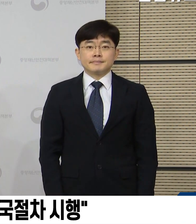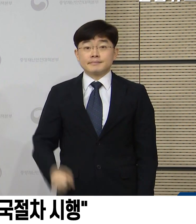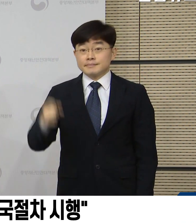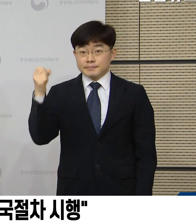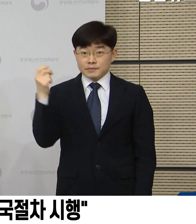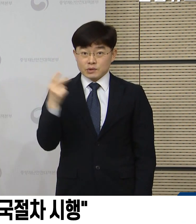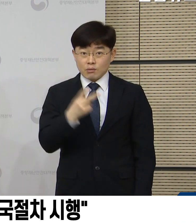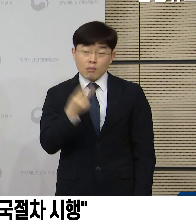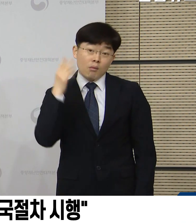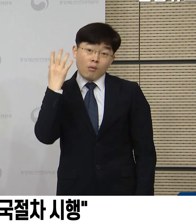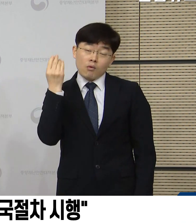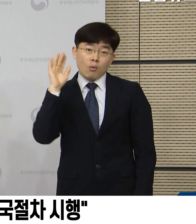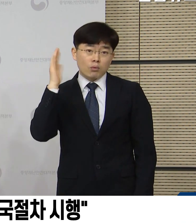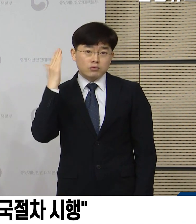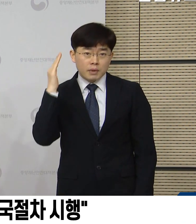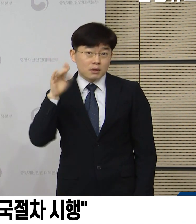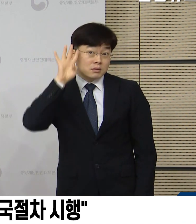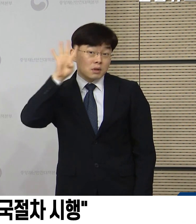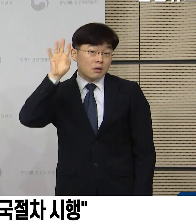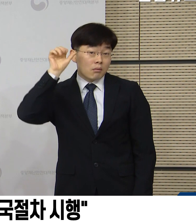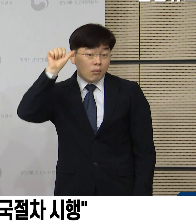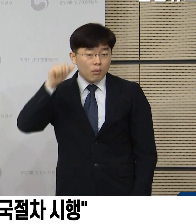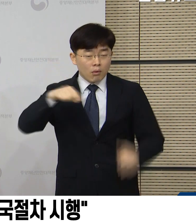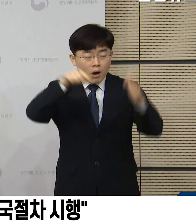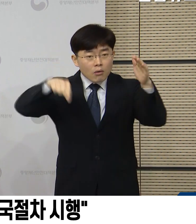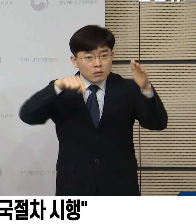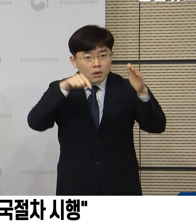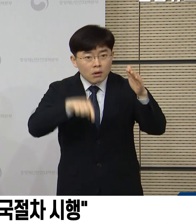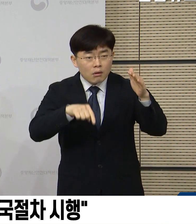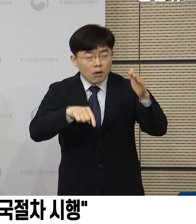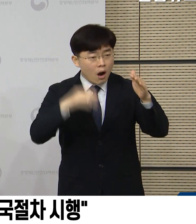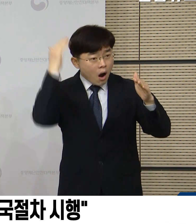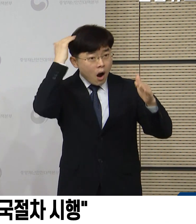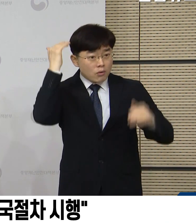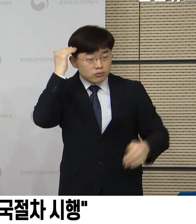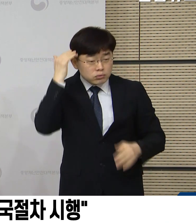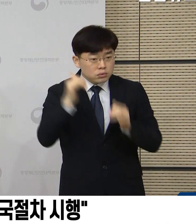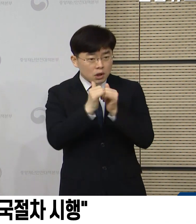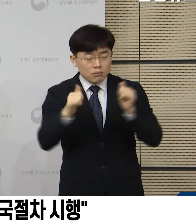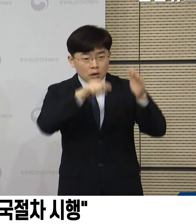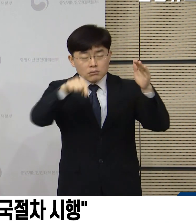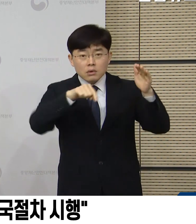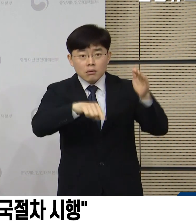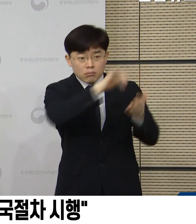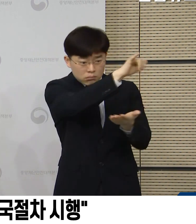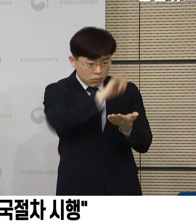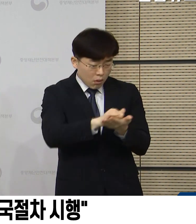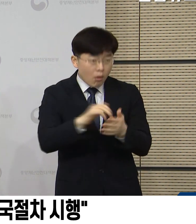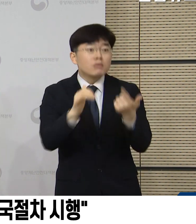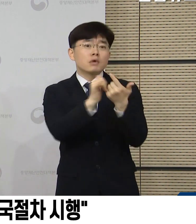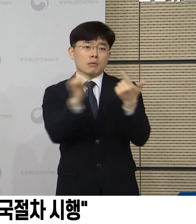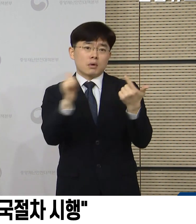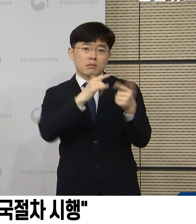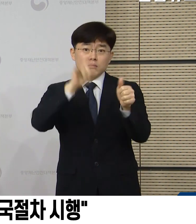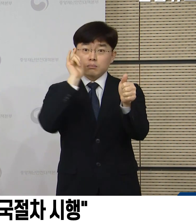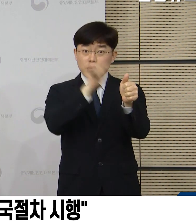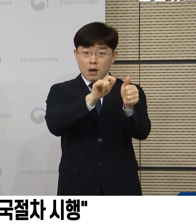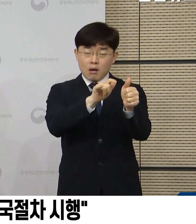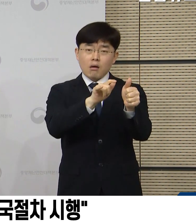또한 최근 4나흘간 해외에서 입국한 우리 국민들 가운데 6명이